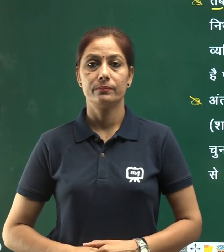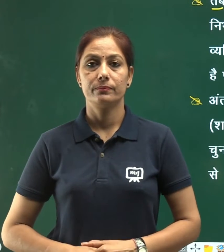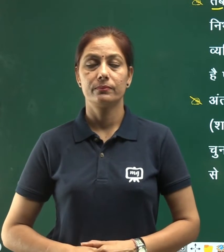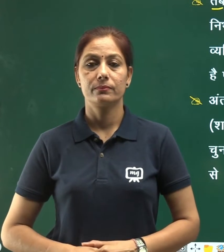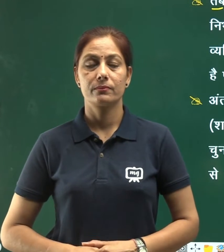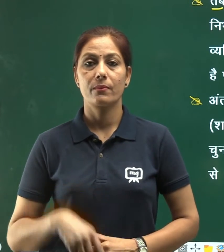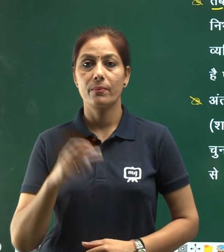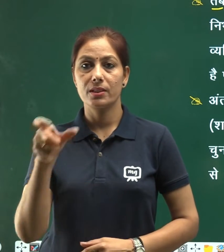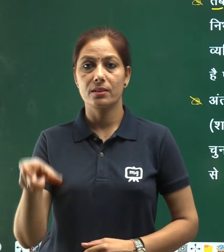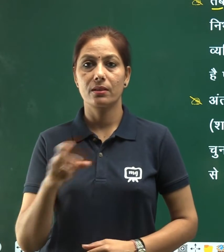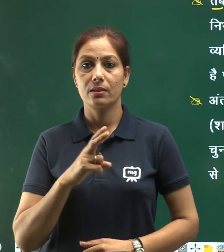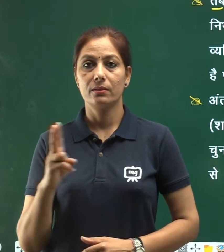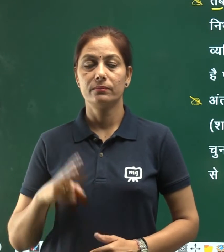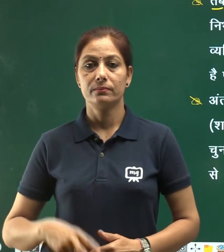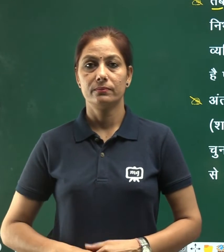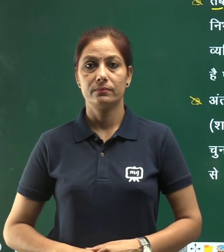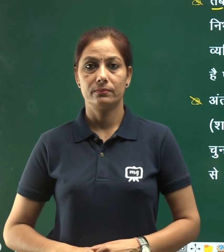श्रीनिवास की